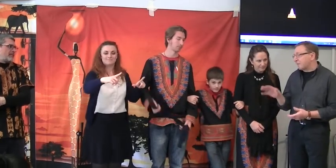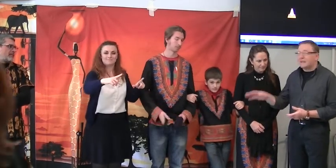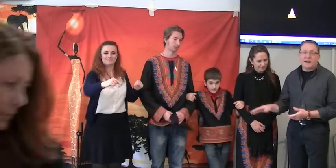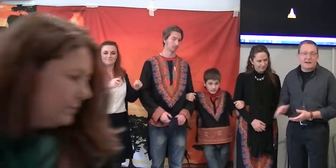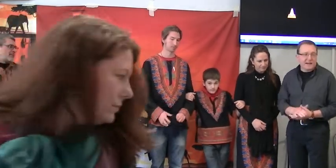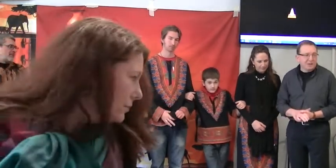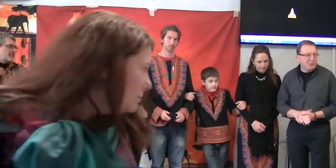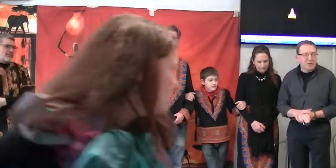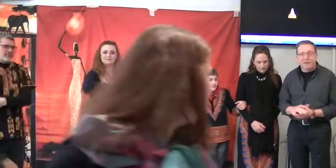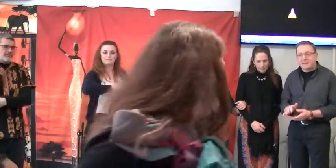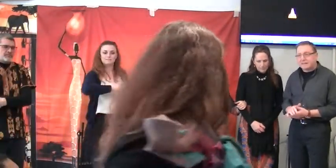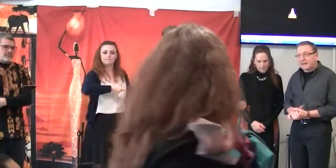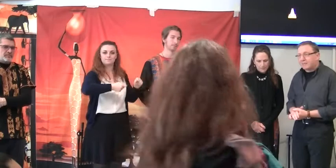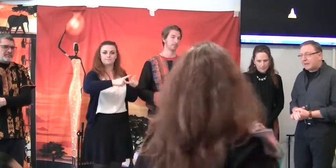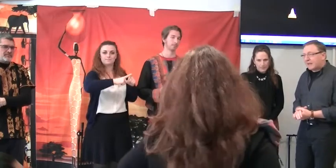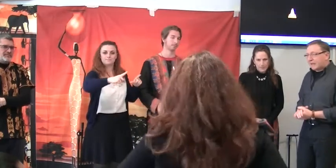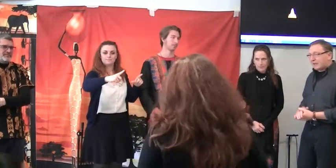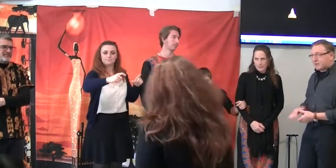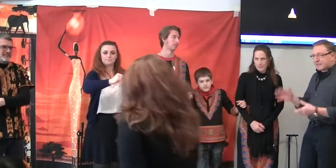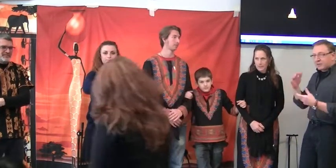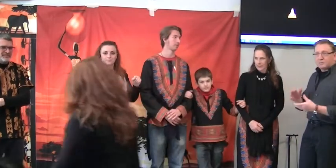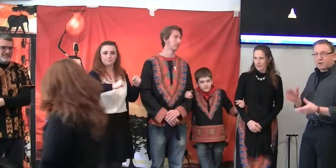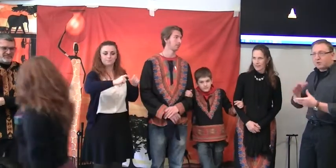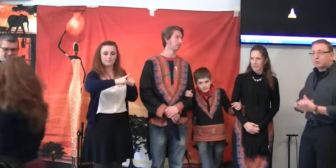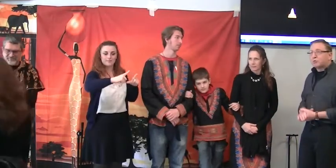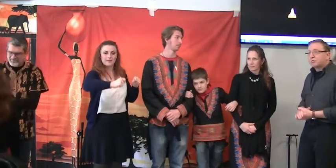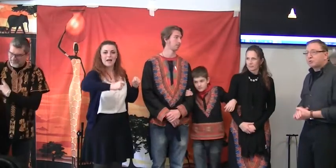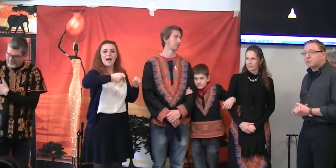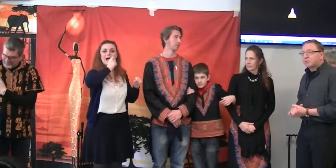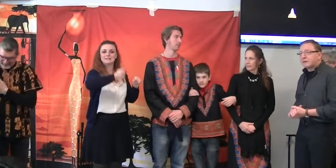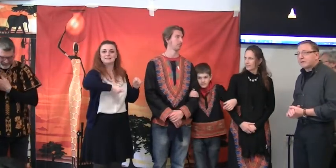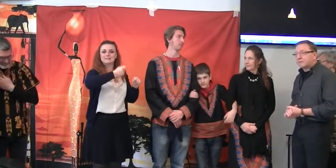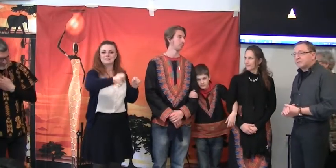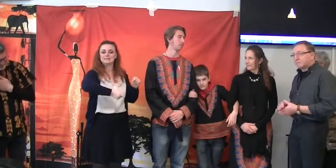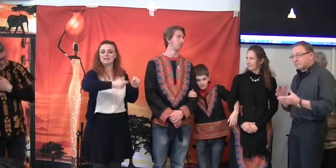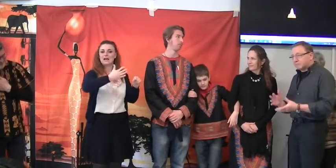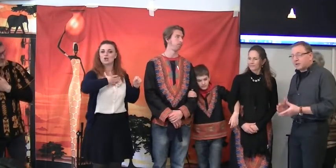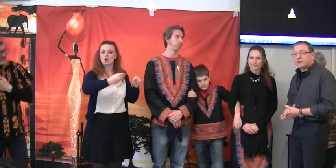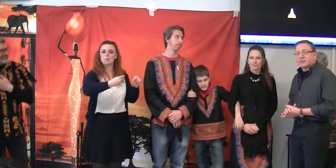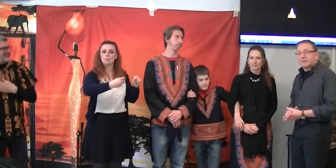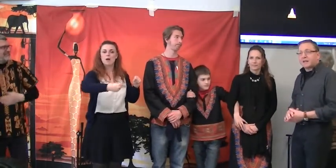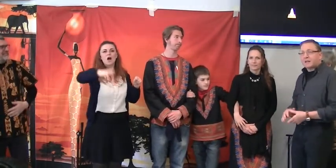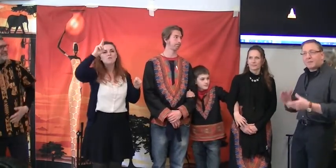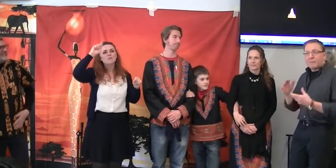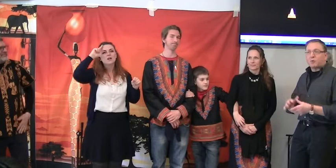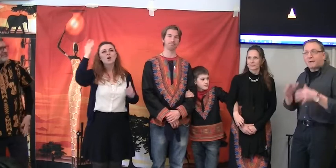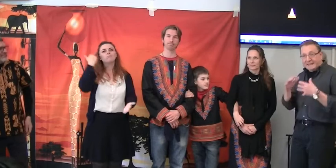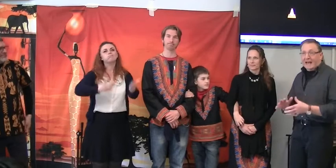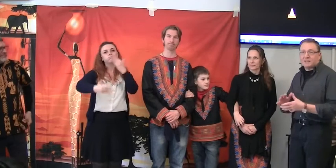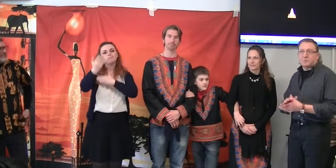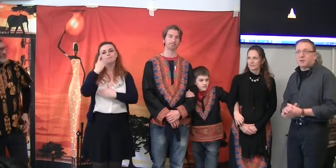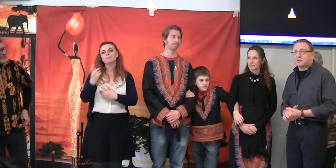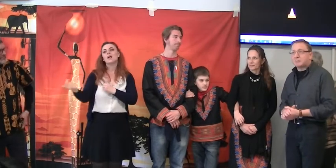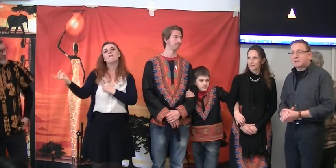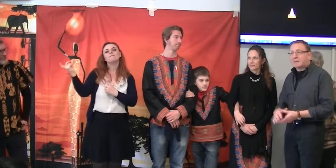la famiglia Longo è partita c'è stato, non ricordo, un punto dove in una certa maniera li abbiamo